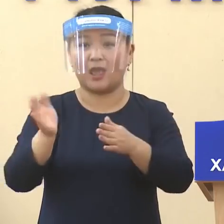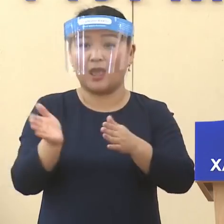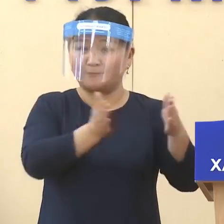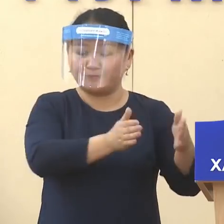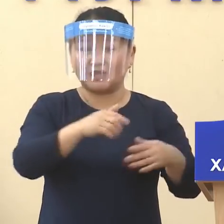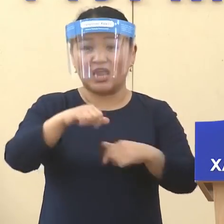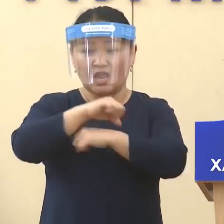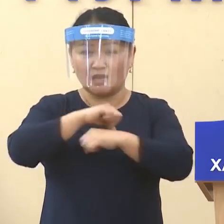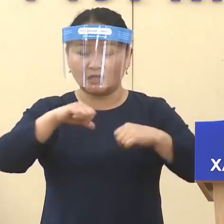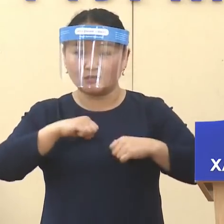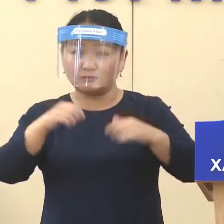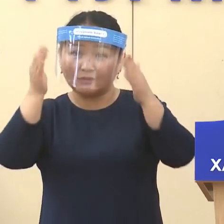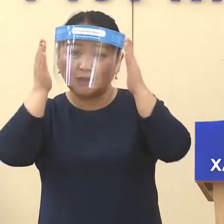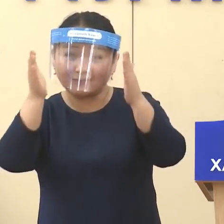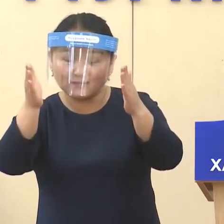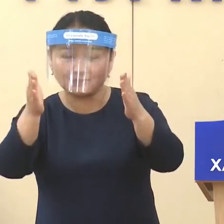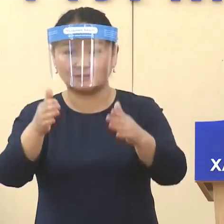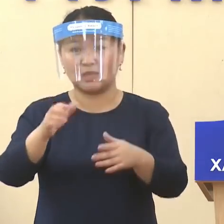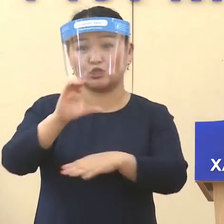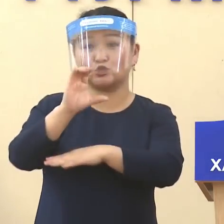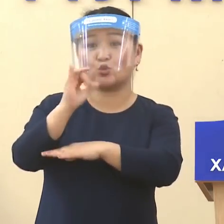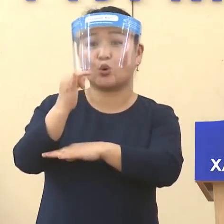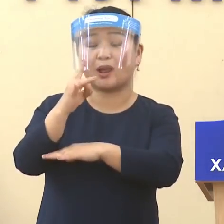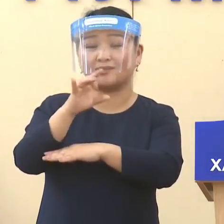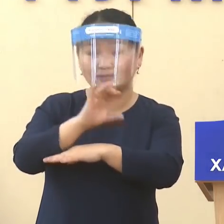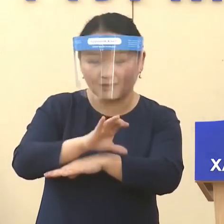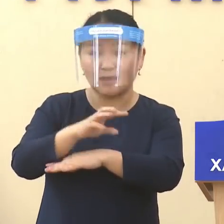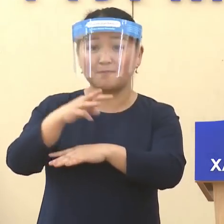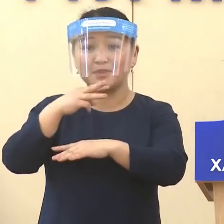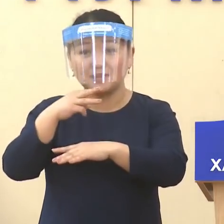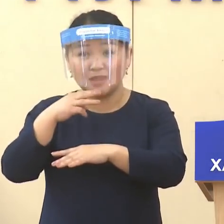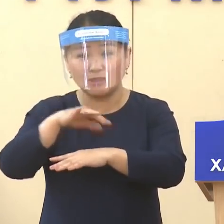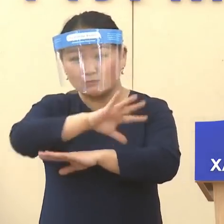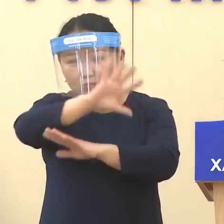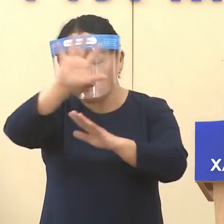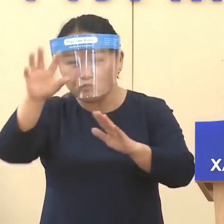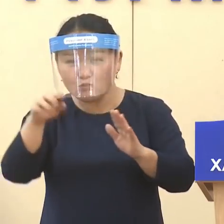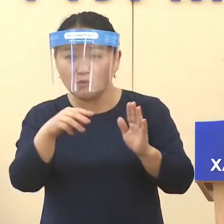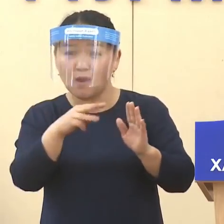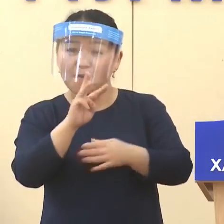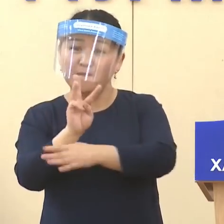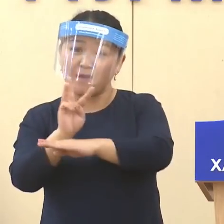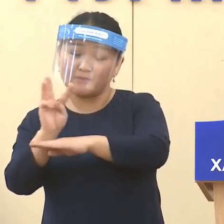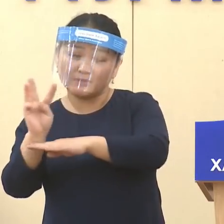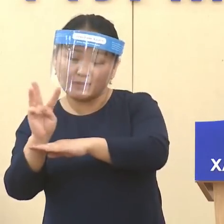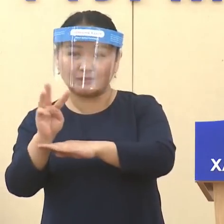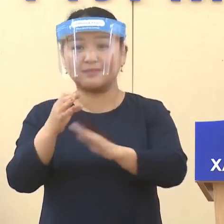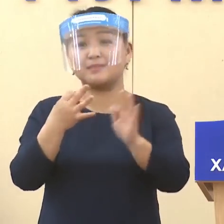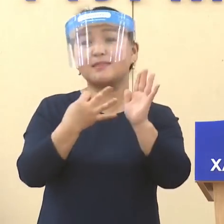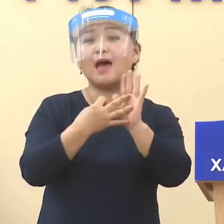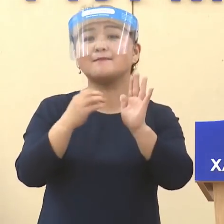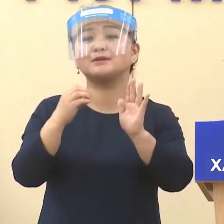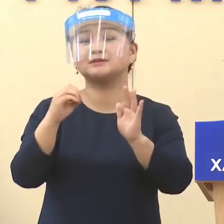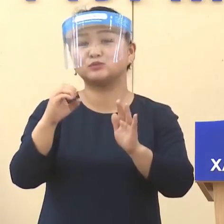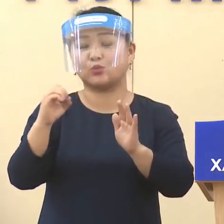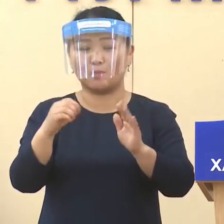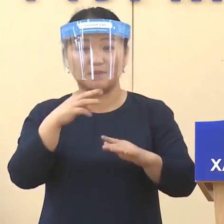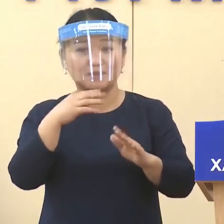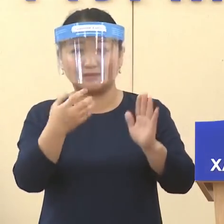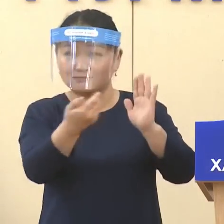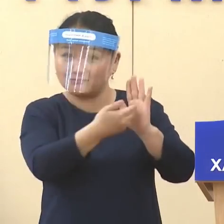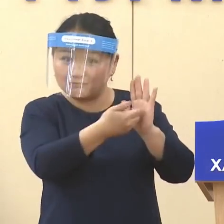явуулж байгаа. За энэ чиглэлээр бол өөрийн байгууллагын цахим хуудас Facebook-д 800 гаруй мэдээллийг тавьсан. За нийт хандлт бол